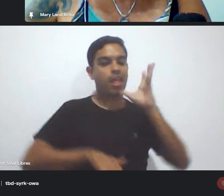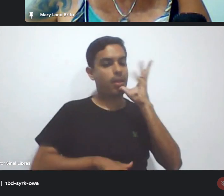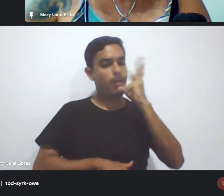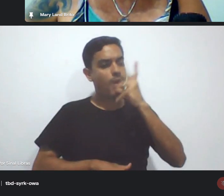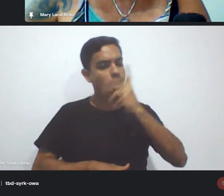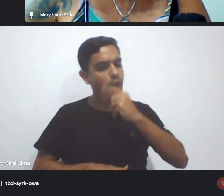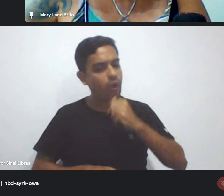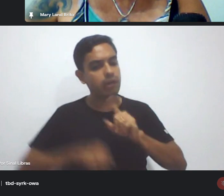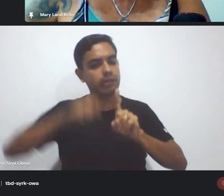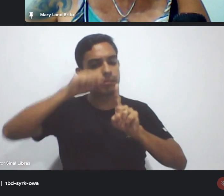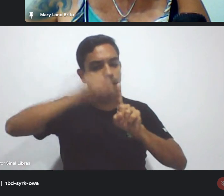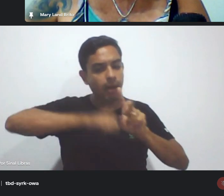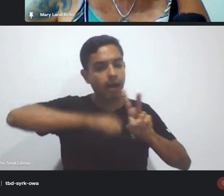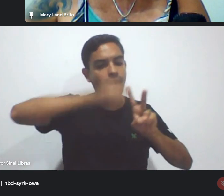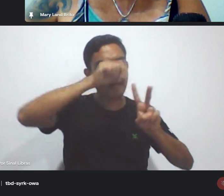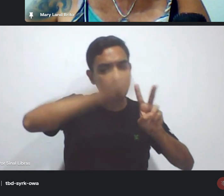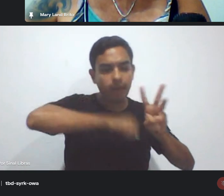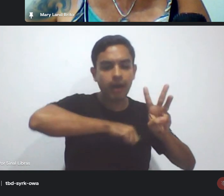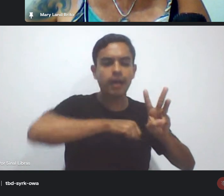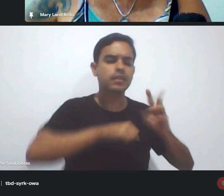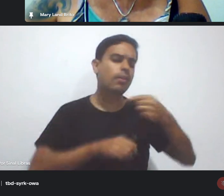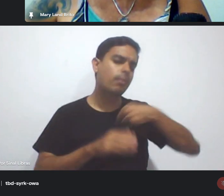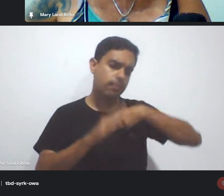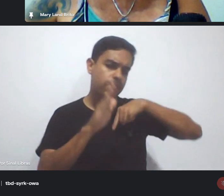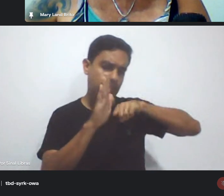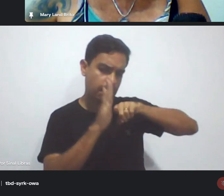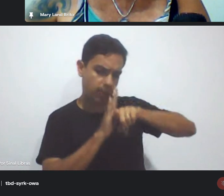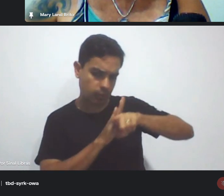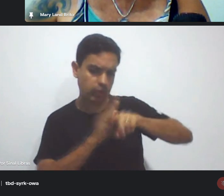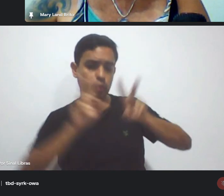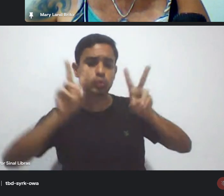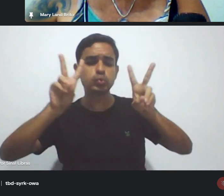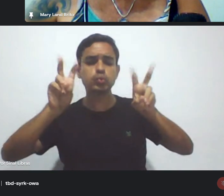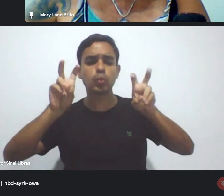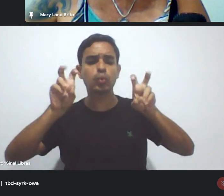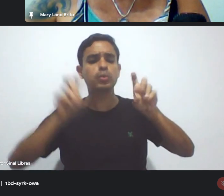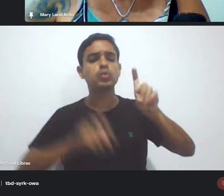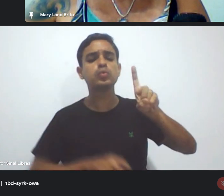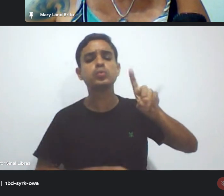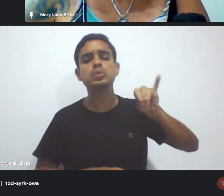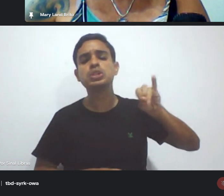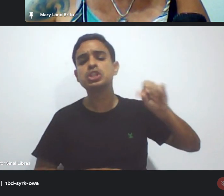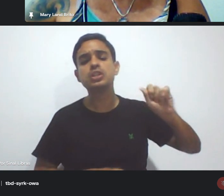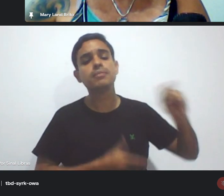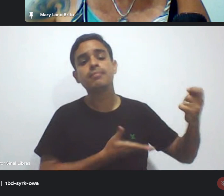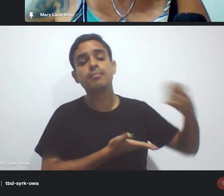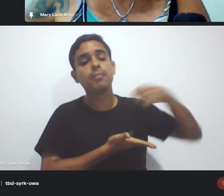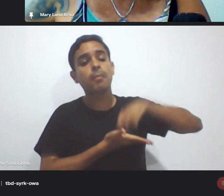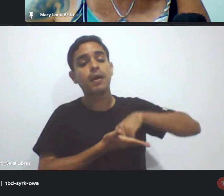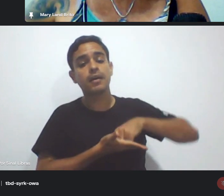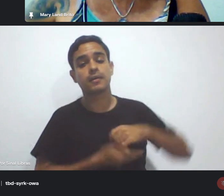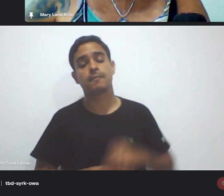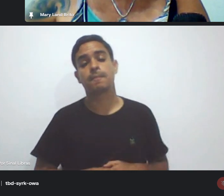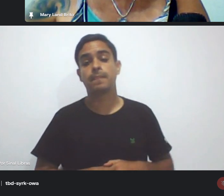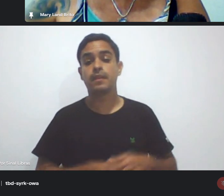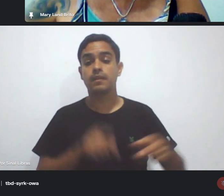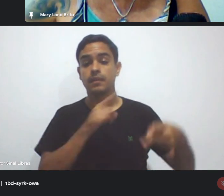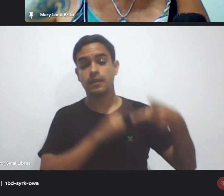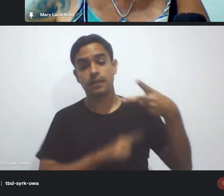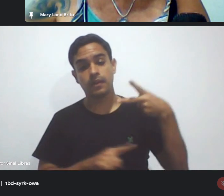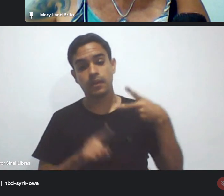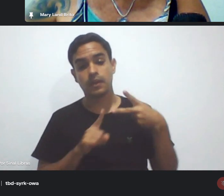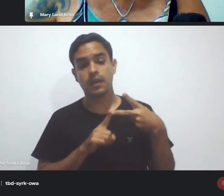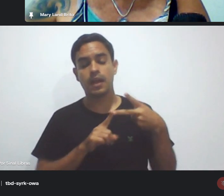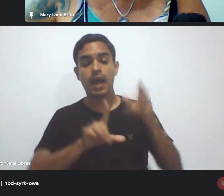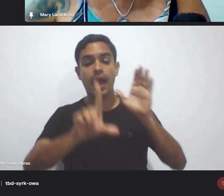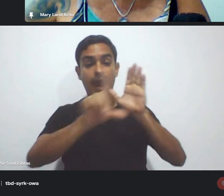é, eu queria saber sobre isso. E outra coisa, essa lei Paulo Gustavo, você falou porque